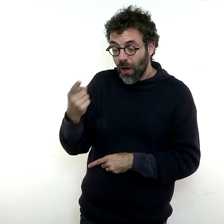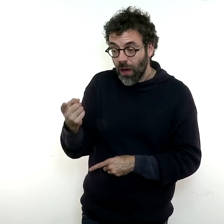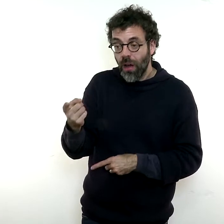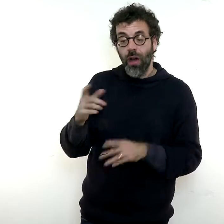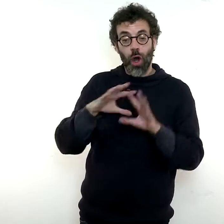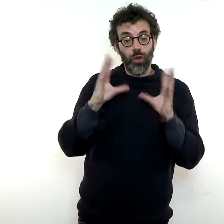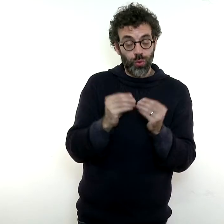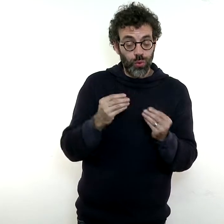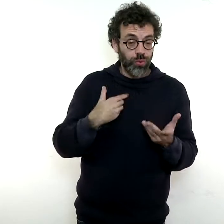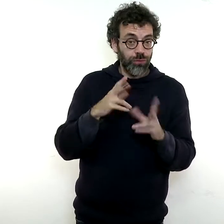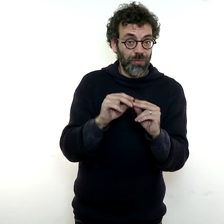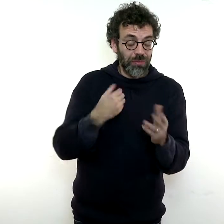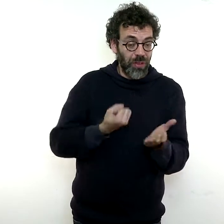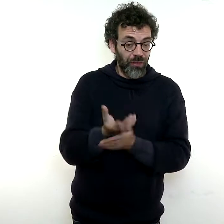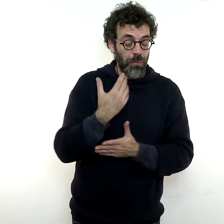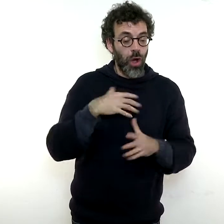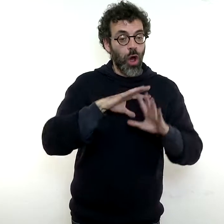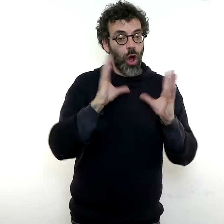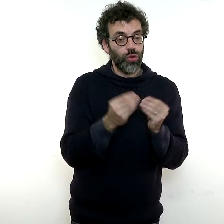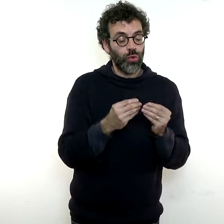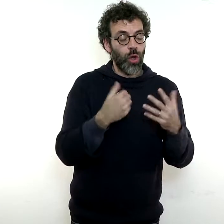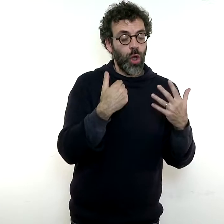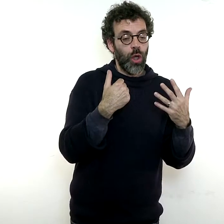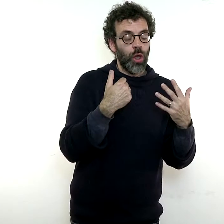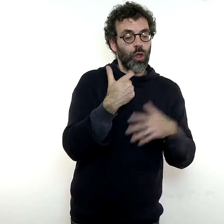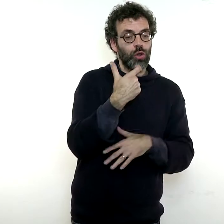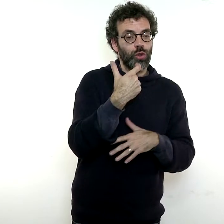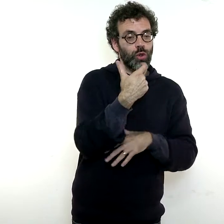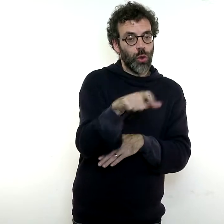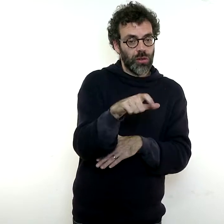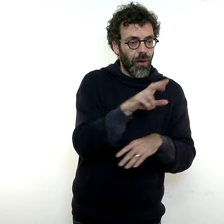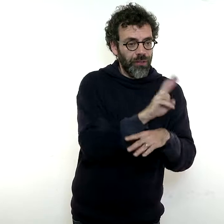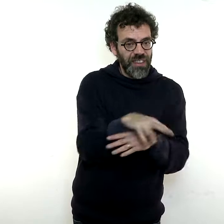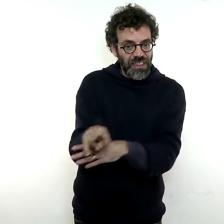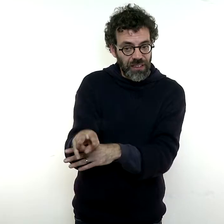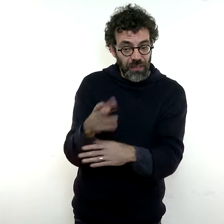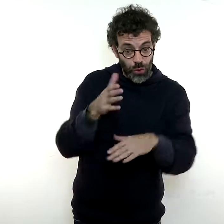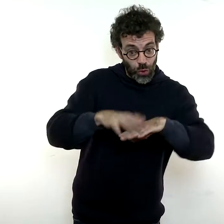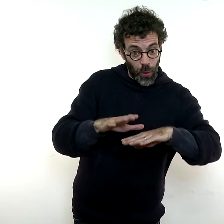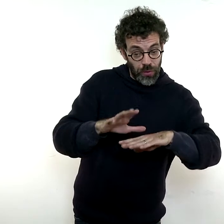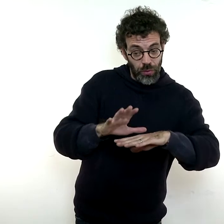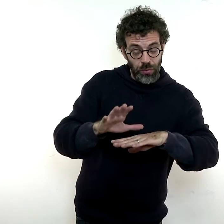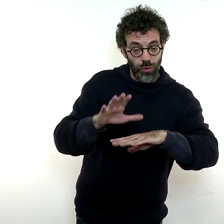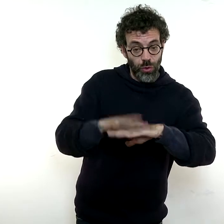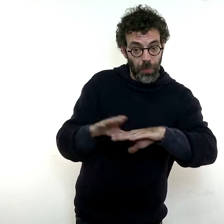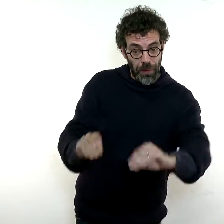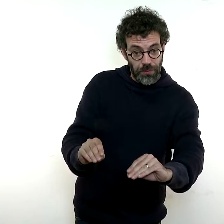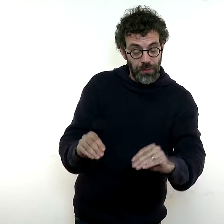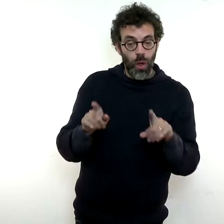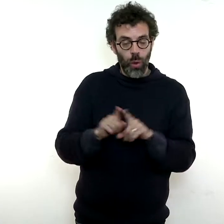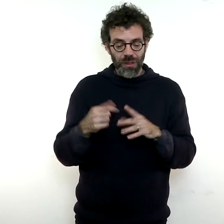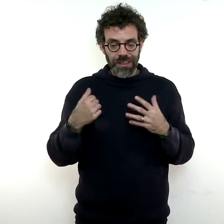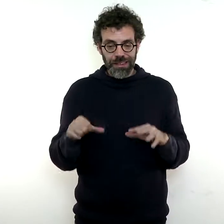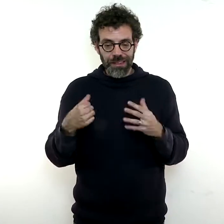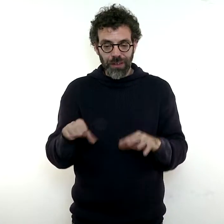1200 visites sur le terrain et plus de 600 visites dans le cadre de Montpellier au quotidien, pour co-construire avec les Montpelliérains des